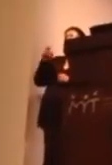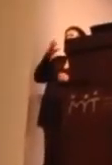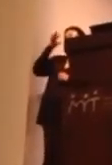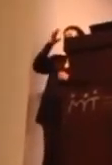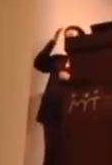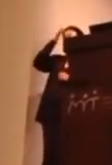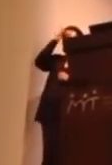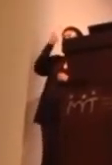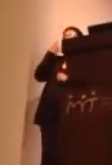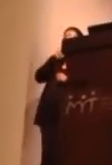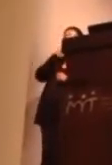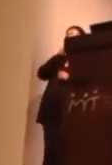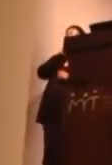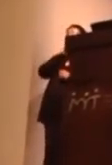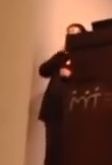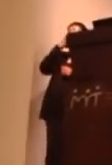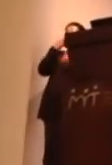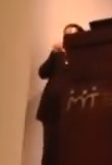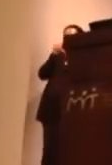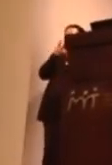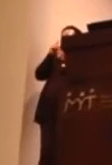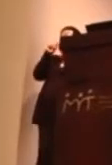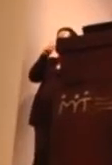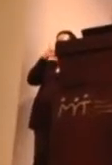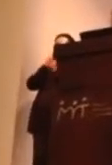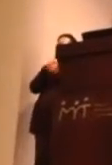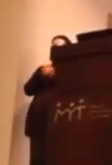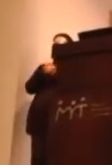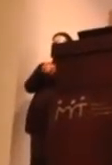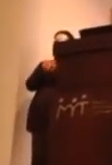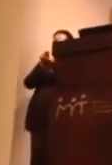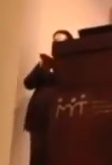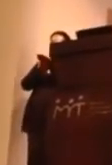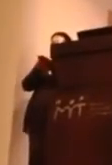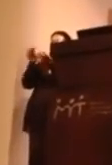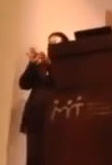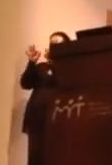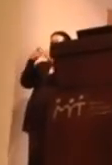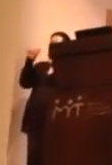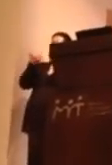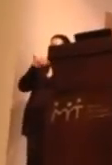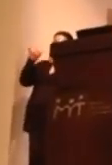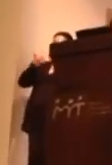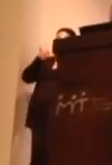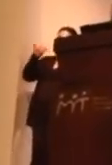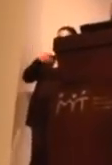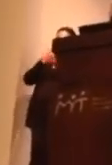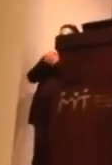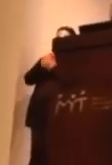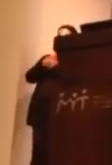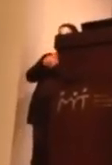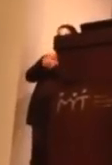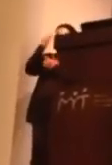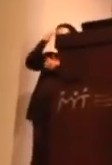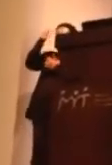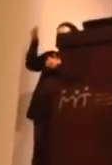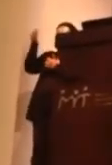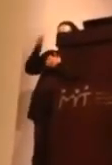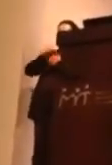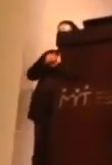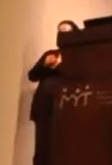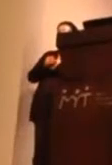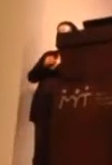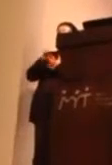minutos con un pedacito de papelito ahí, todo el tiempo así como muy